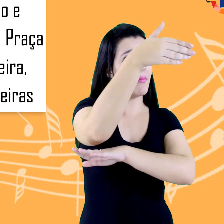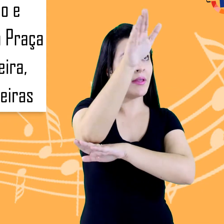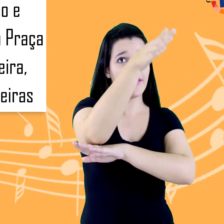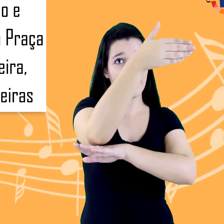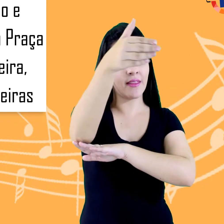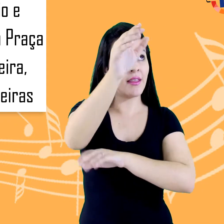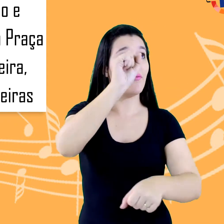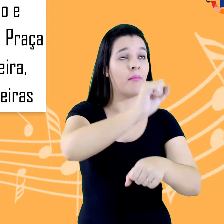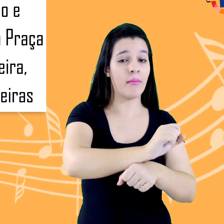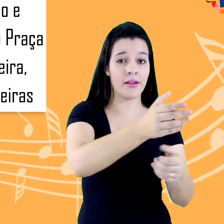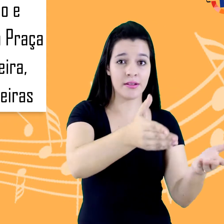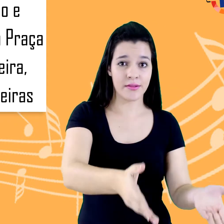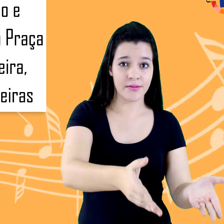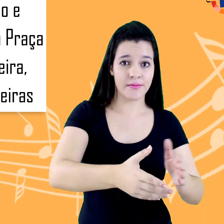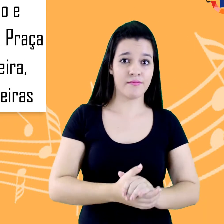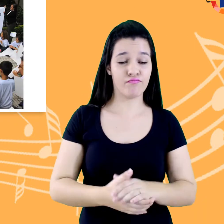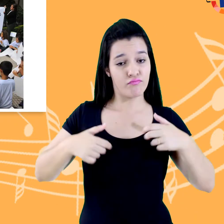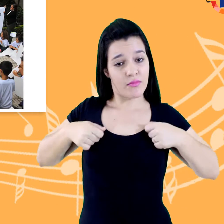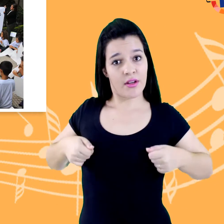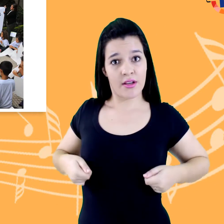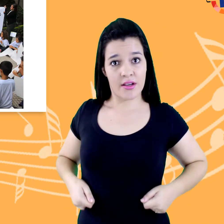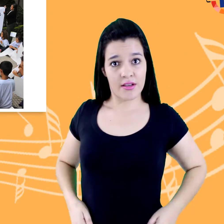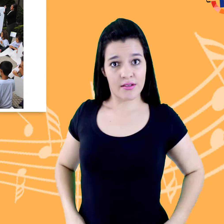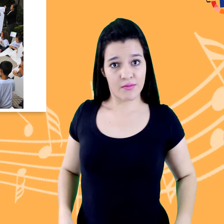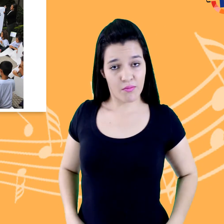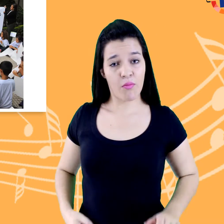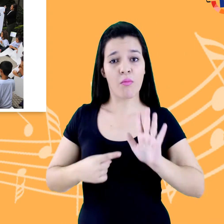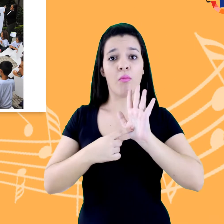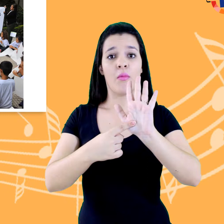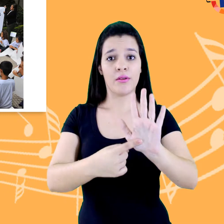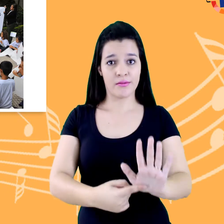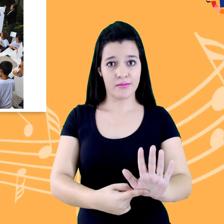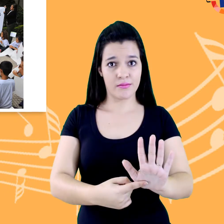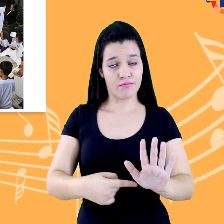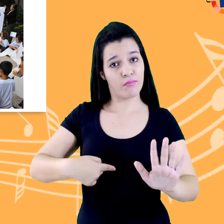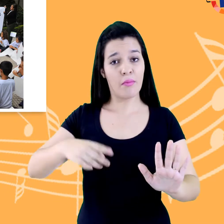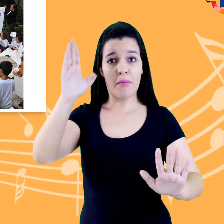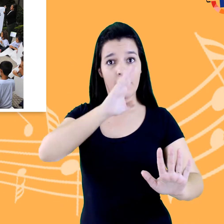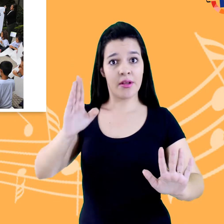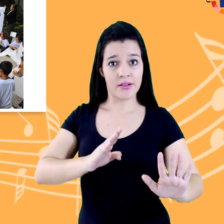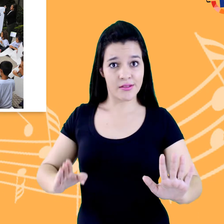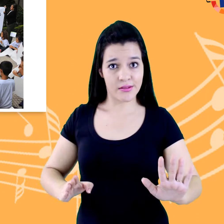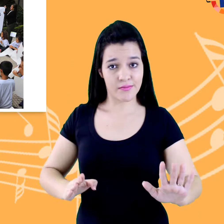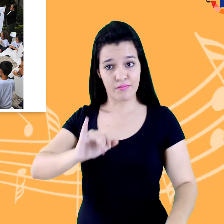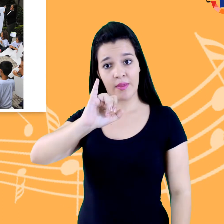Bandeiras. Vestindo camisetas alusivas ao INAD Brasil, os